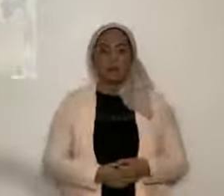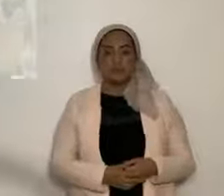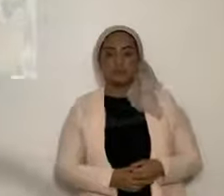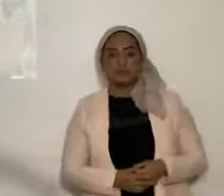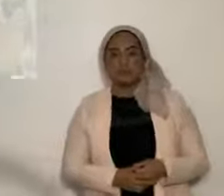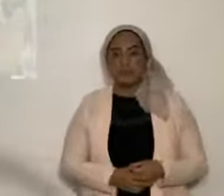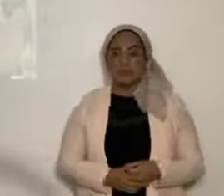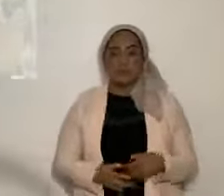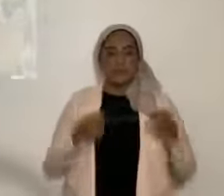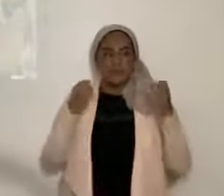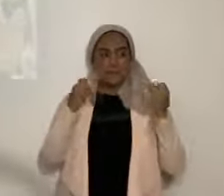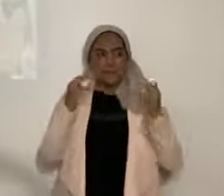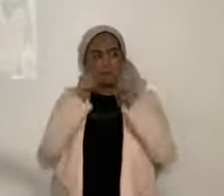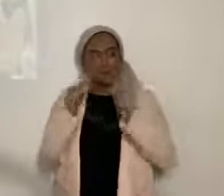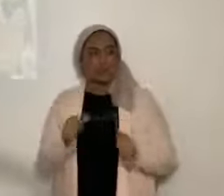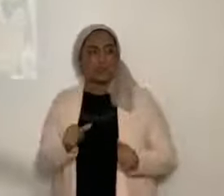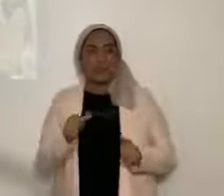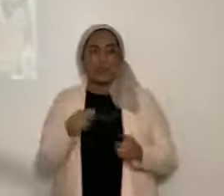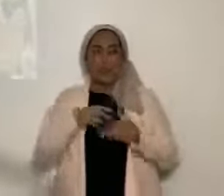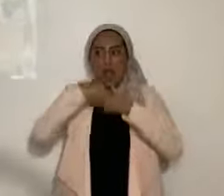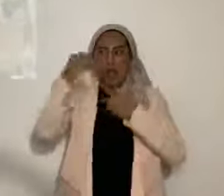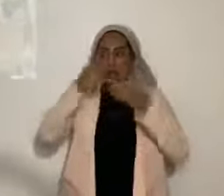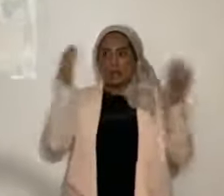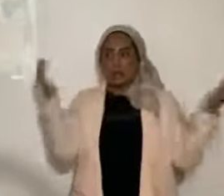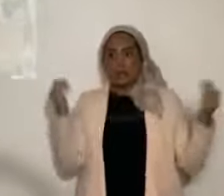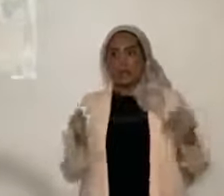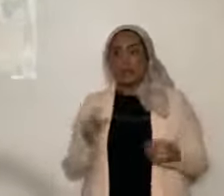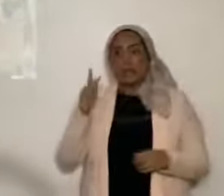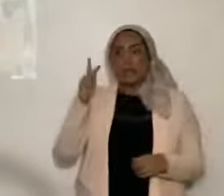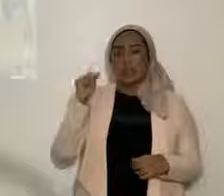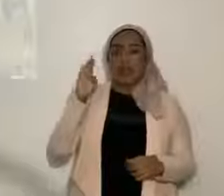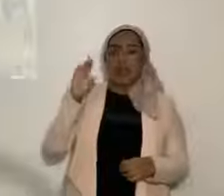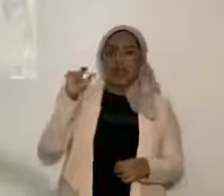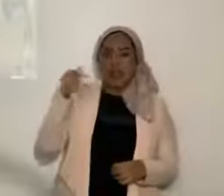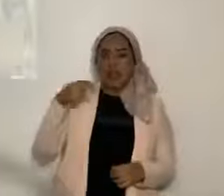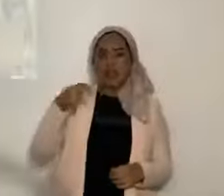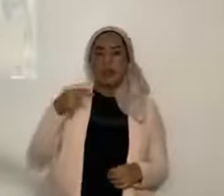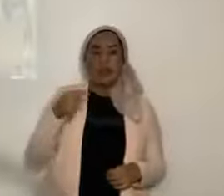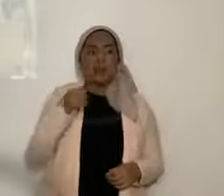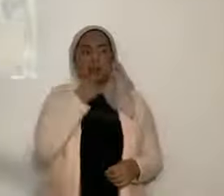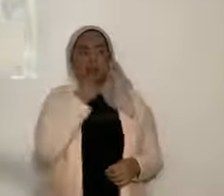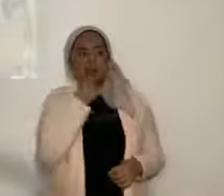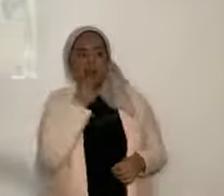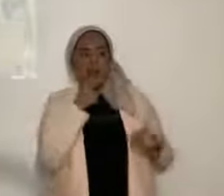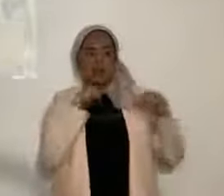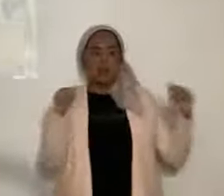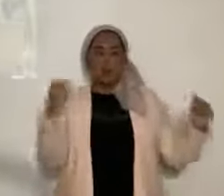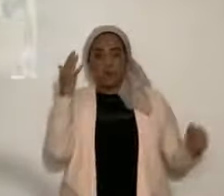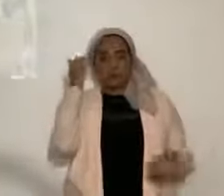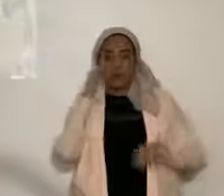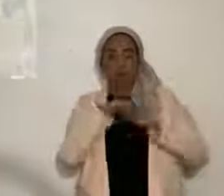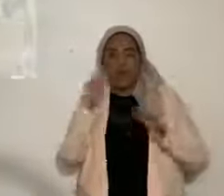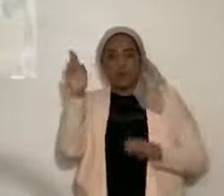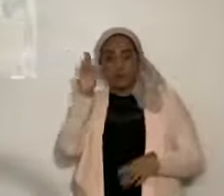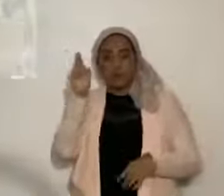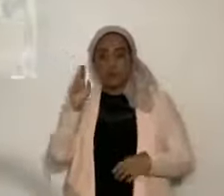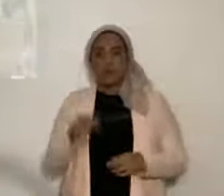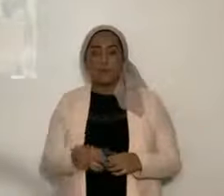Cantidad de idolatría y de cosas horribles allá. Cábala, marchas gays. Por eso en